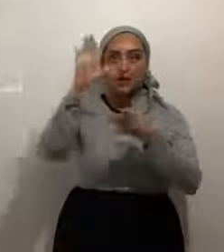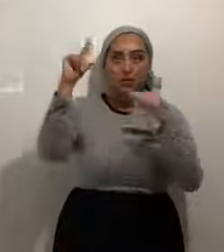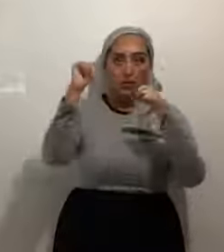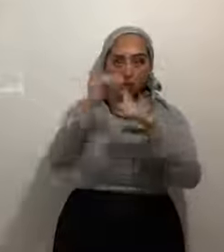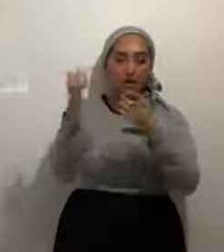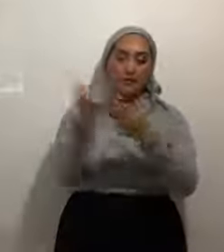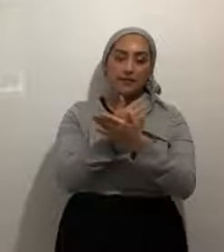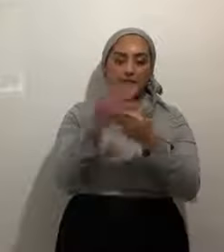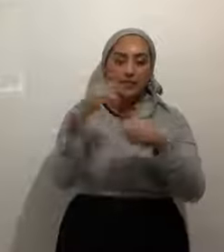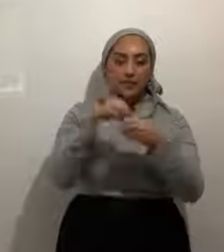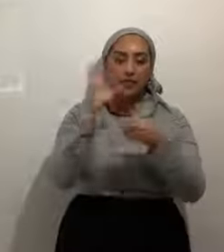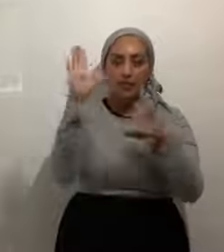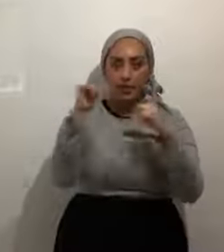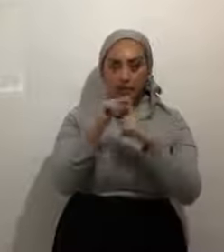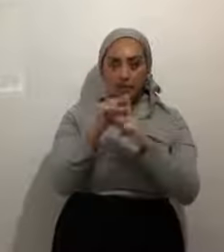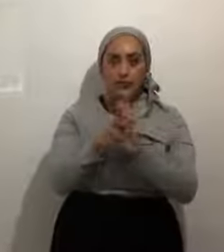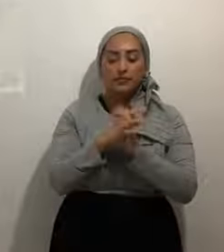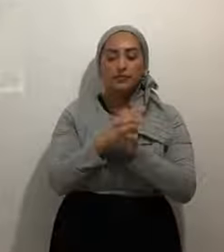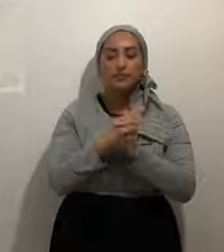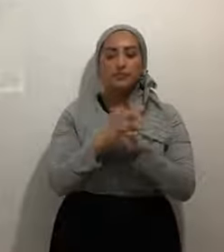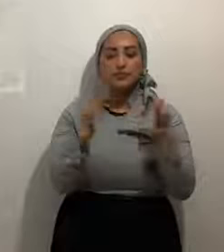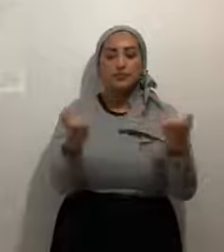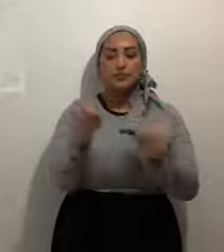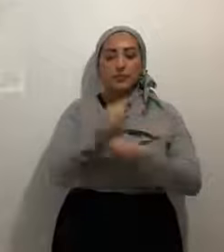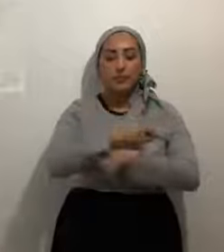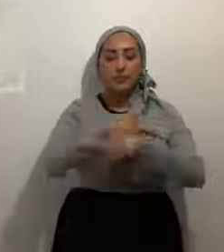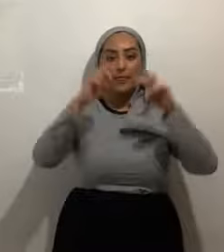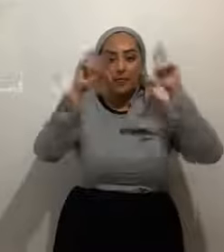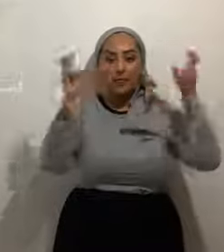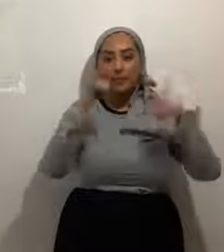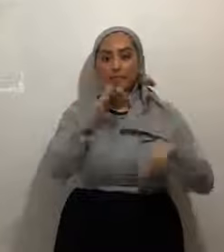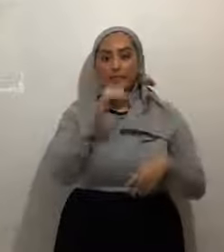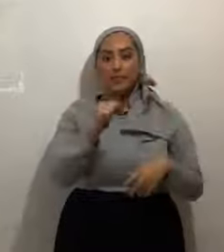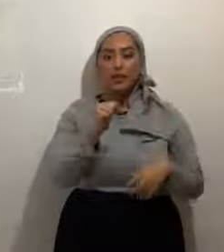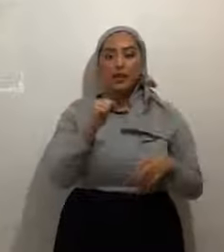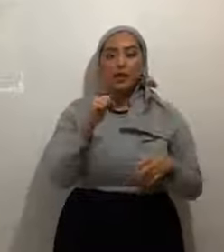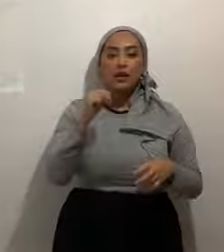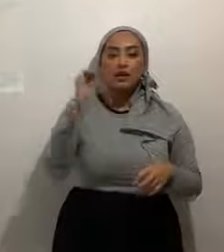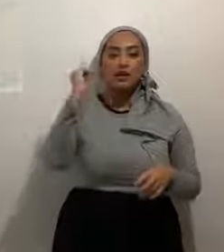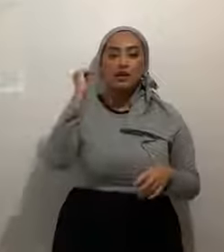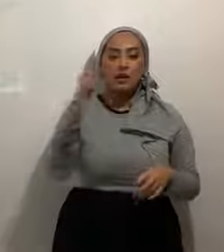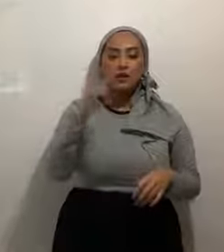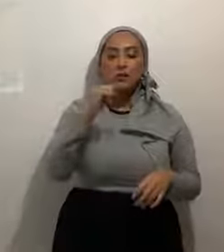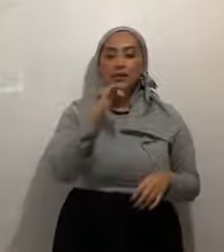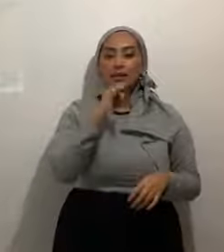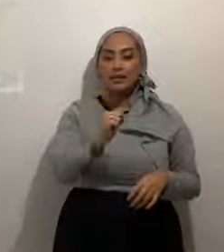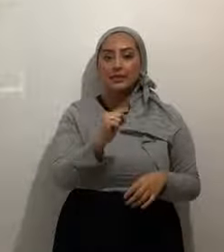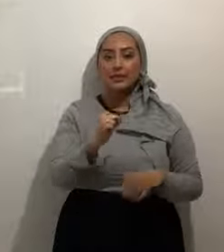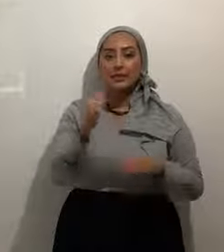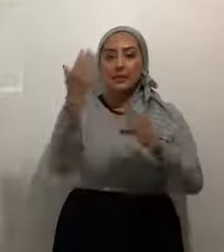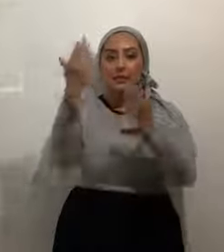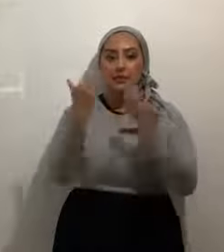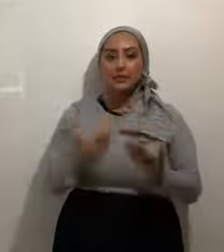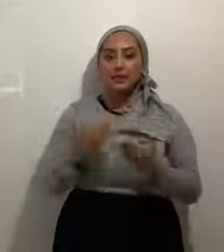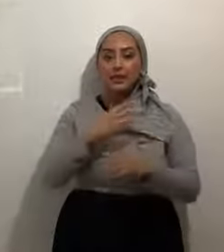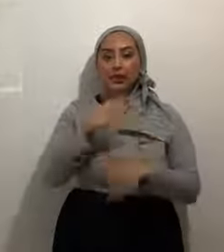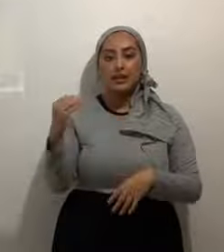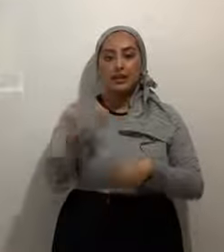en su palabra. El tema se titula Yahweh es proveedor y protector. Entonces,